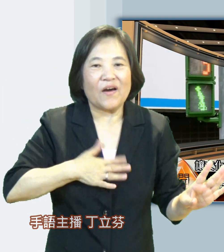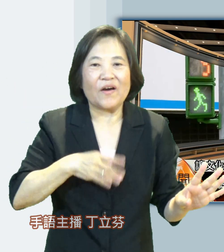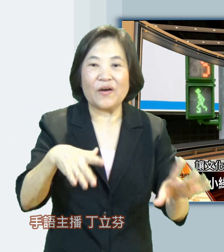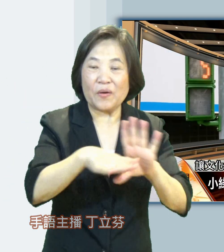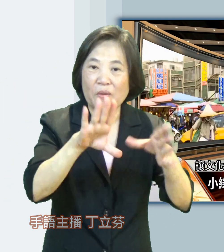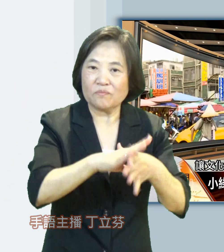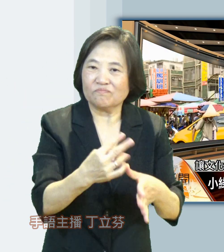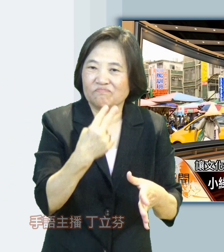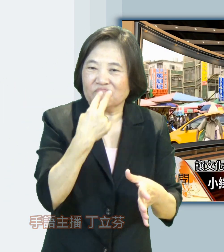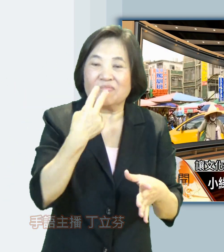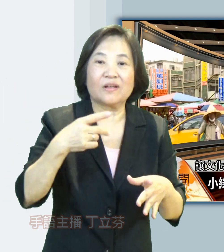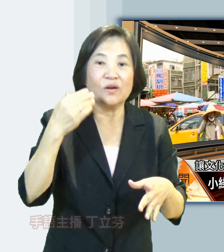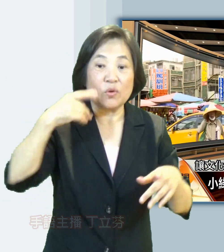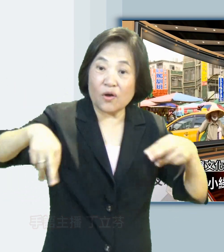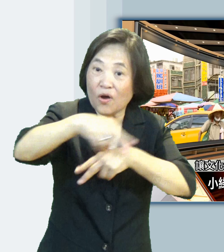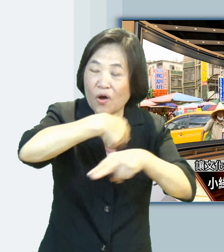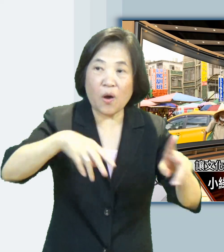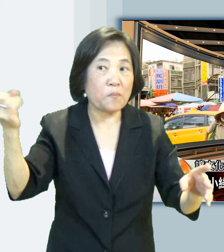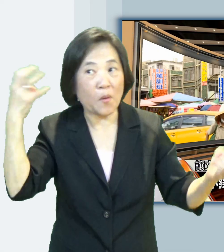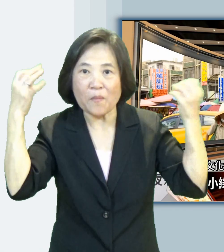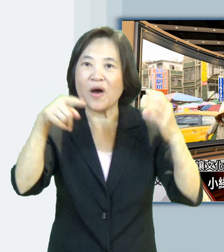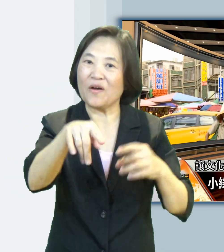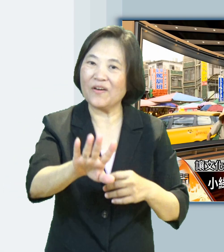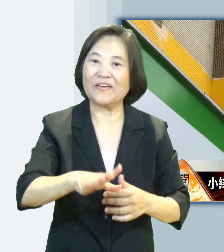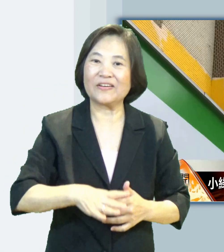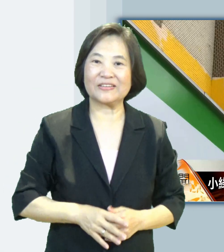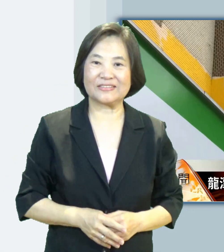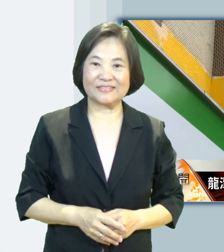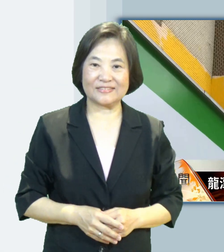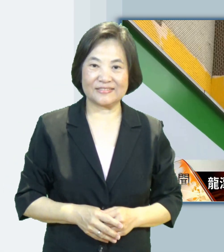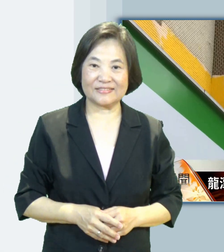化喜欢的街路好满奶就堂的多。